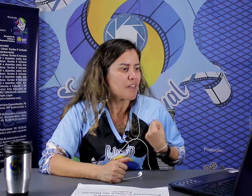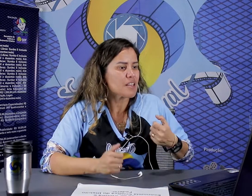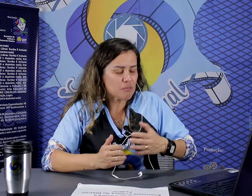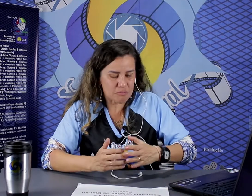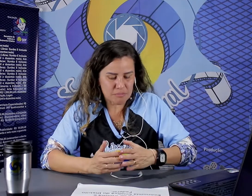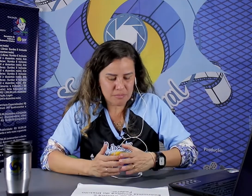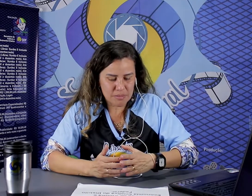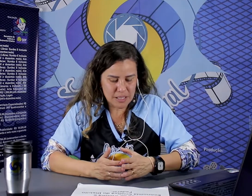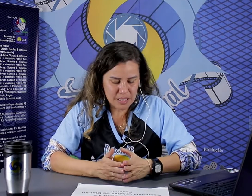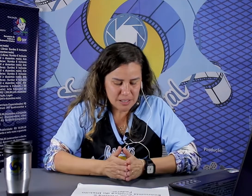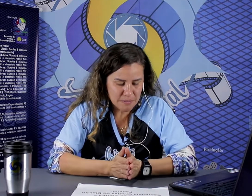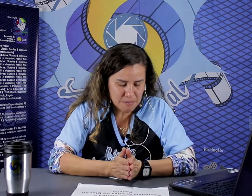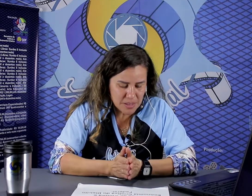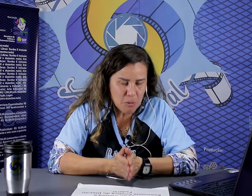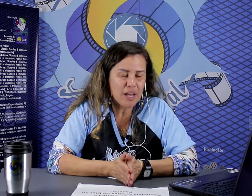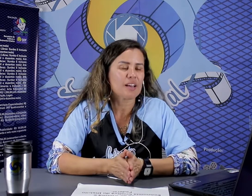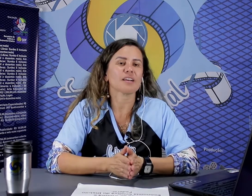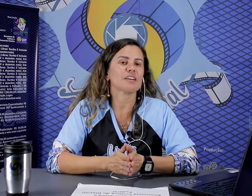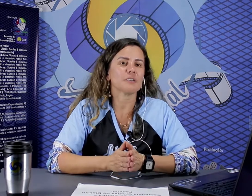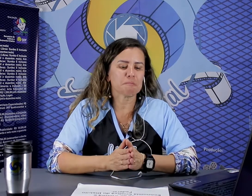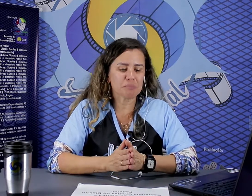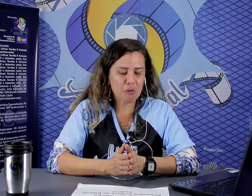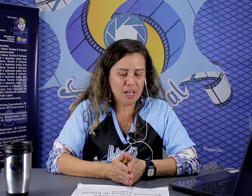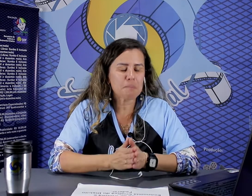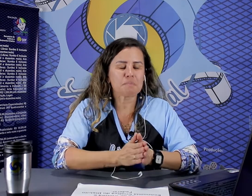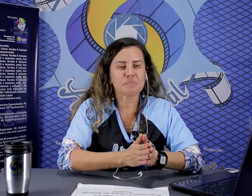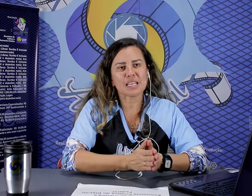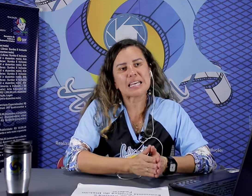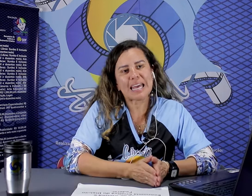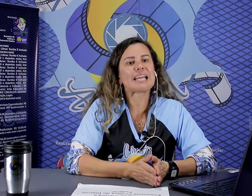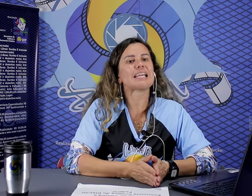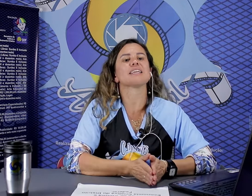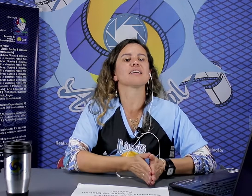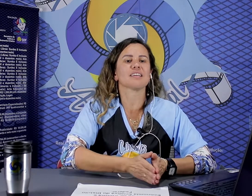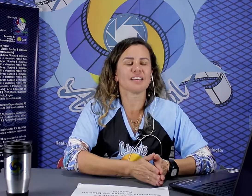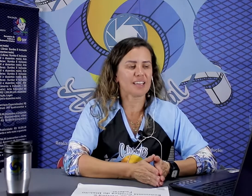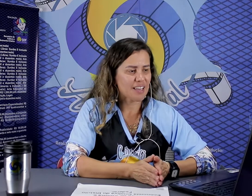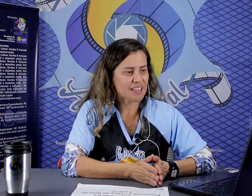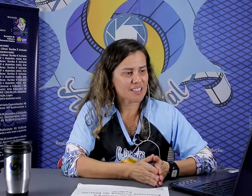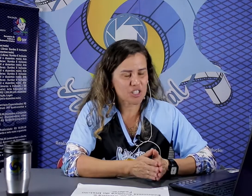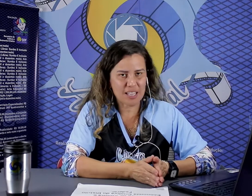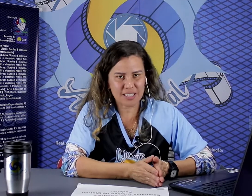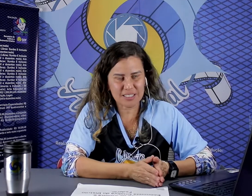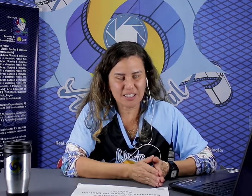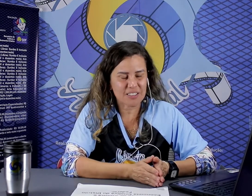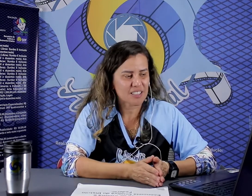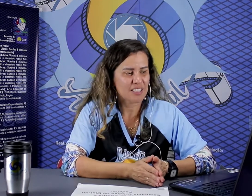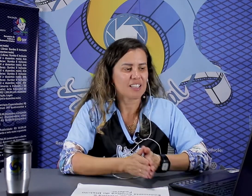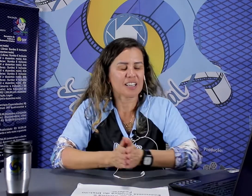Então, não é que ele está atrasado.